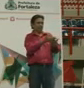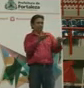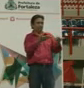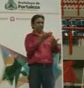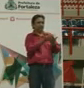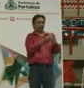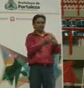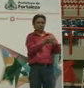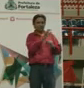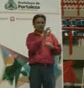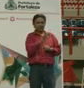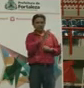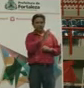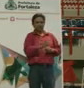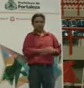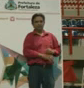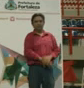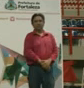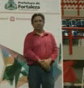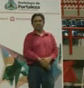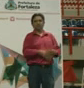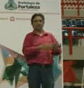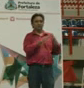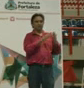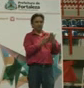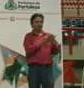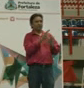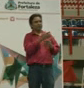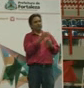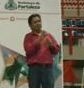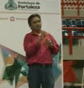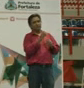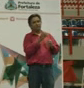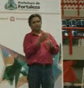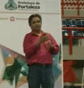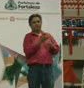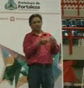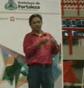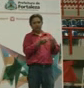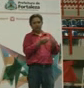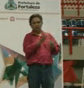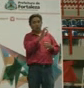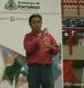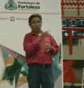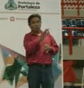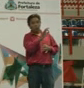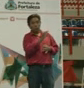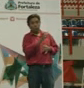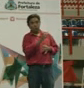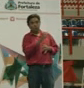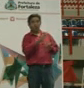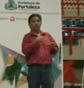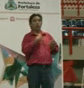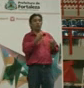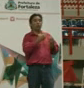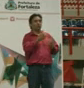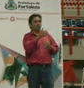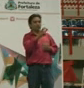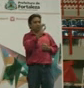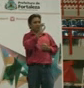estudando isso com ele, né? Exatamente porcentagem. E no colégio ele aprende, sempre, eles aprendem já assim, trabalhar a porcentagem em função